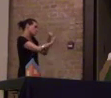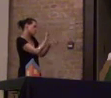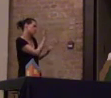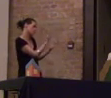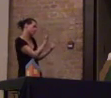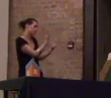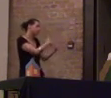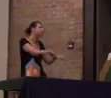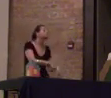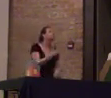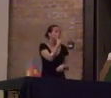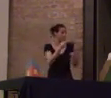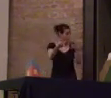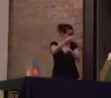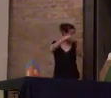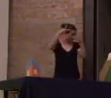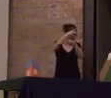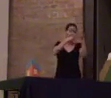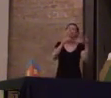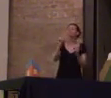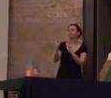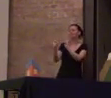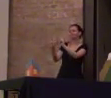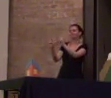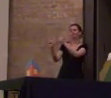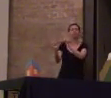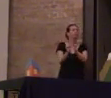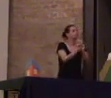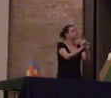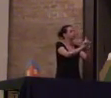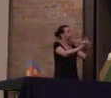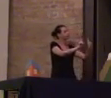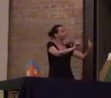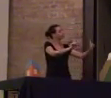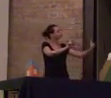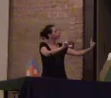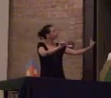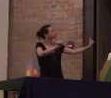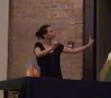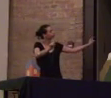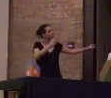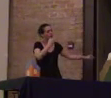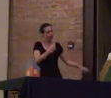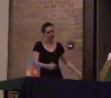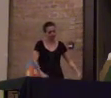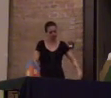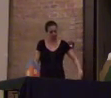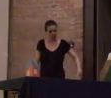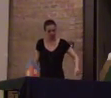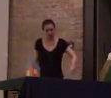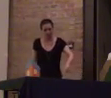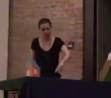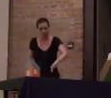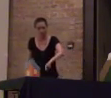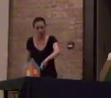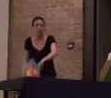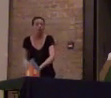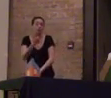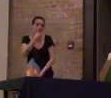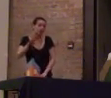nós encontramos de novo para brincar. E o filho do vento falou: sim, tudo bem. E eles se afastaram. E Nakati voltou